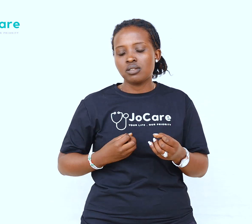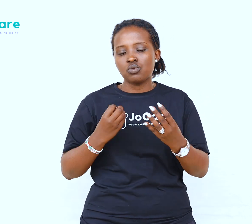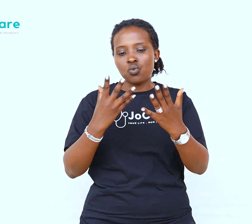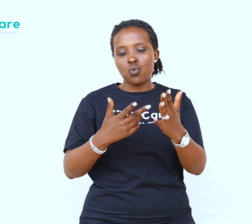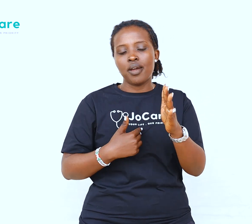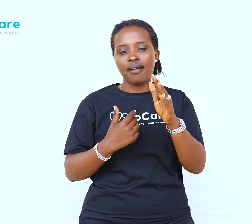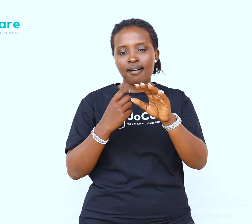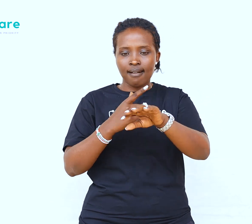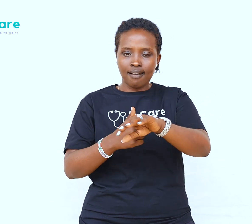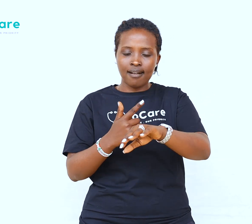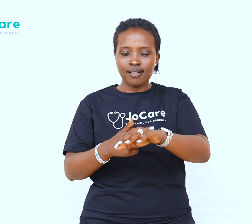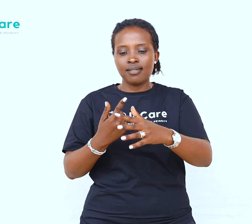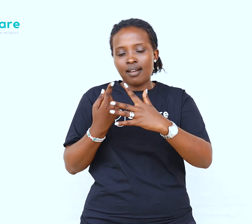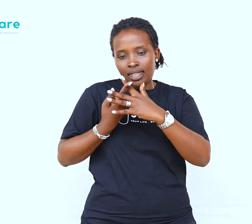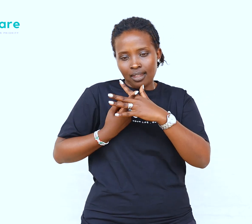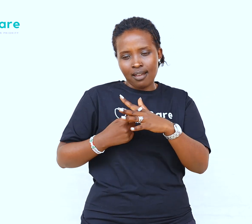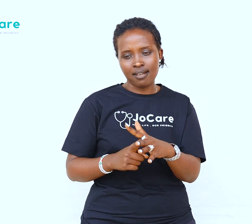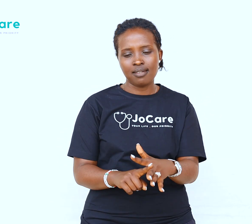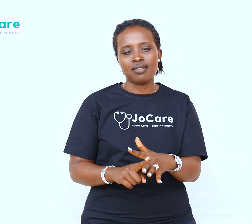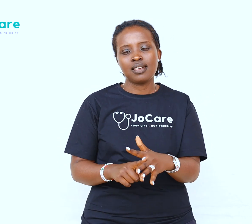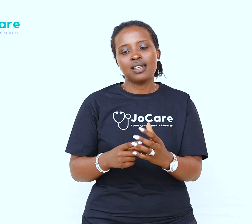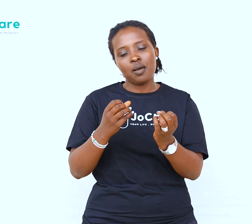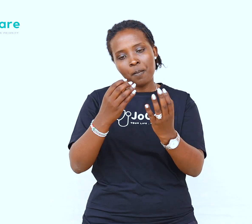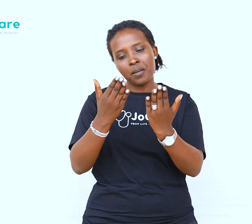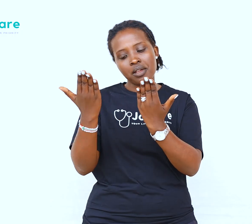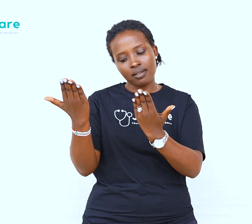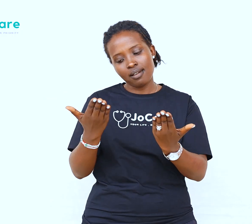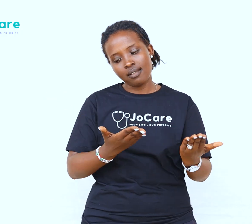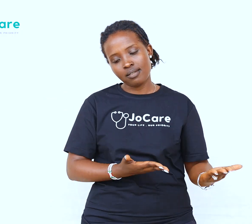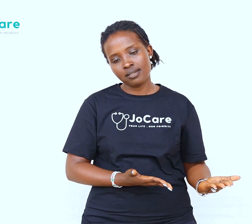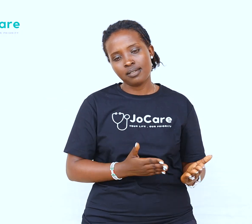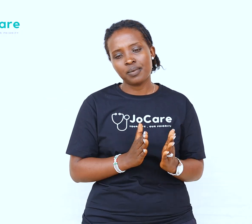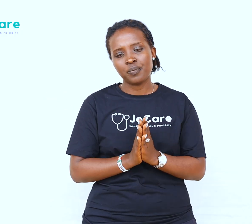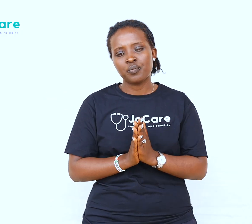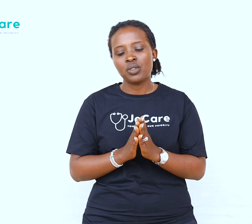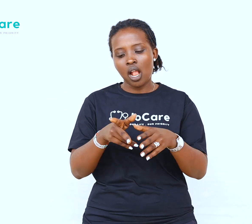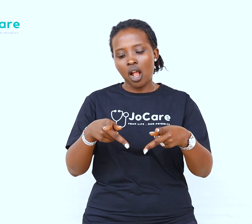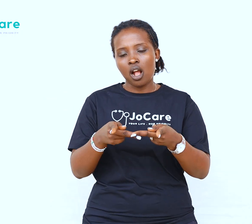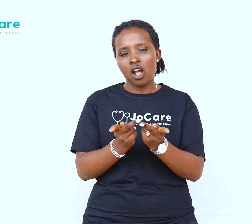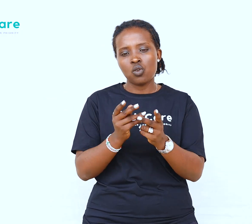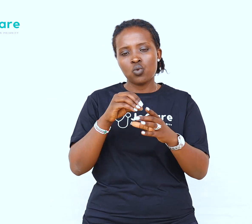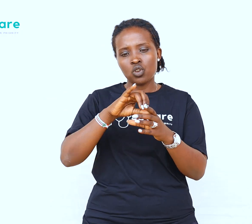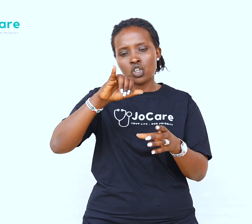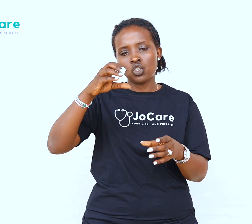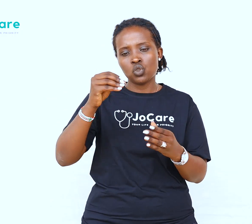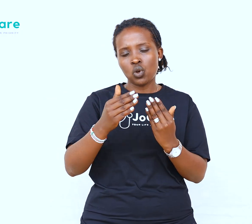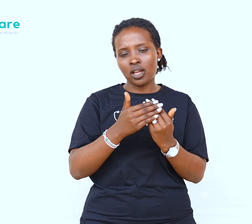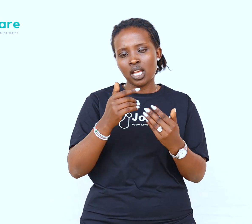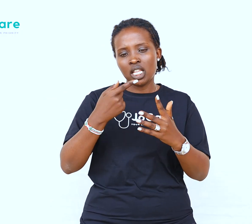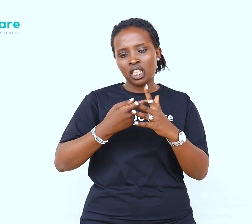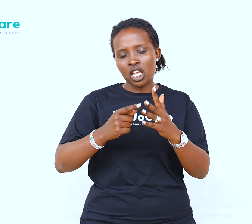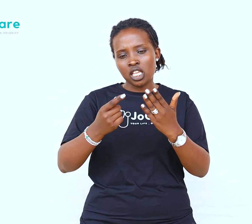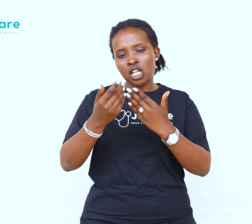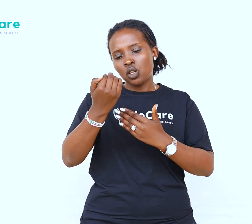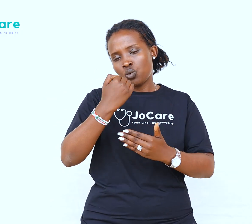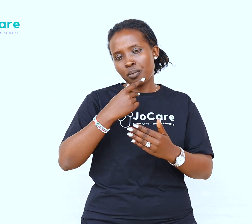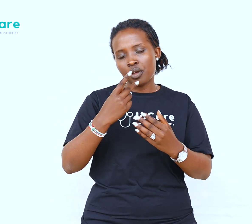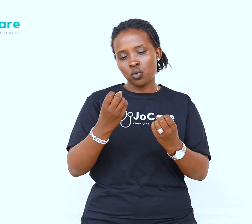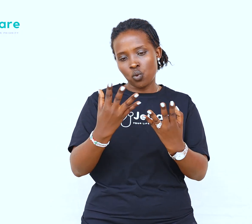umwanya atangire, muhe ikaze hano kuri Joker, atangira twibwira. Tuguhaye ikaze hano